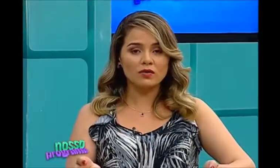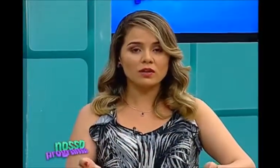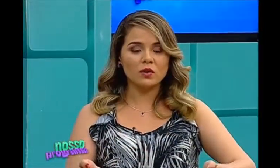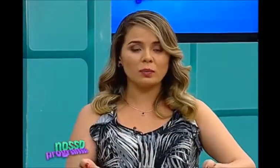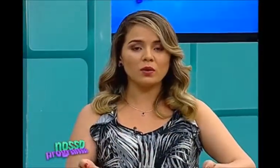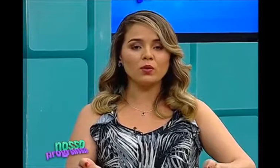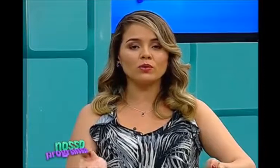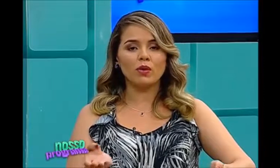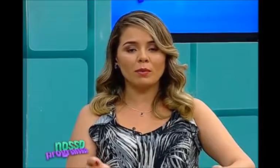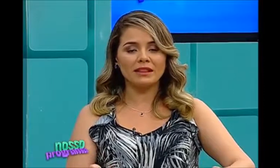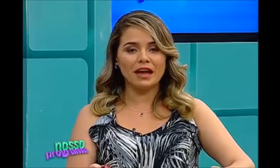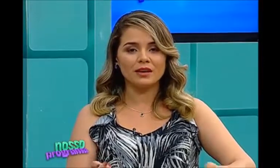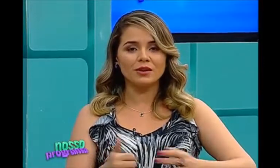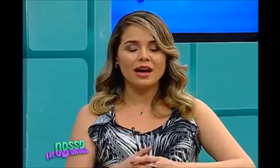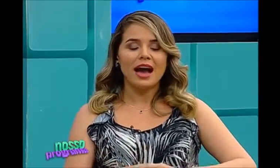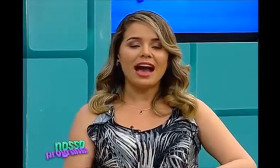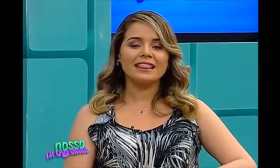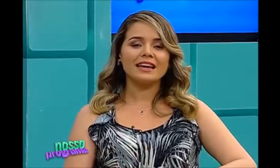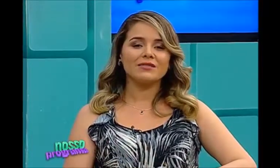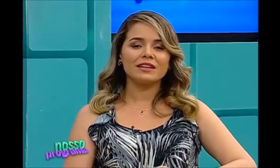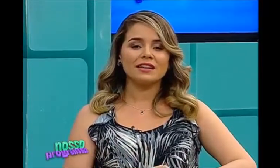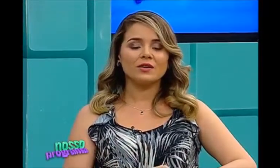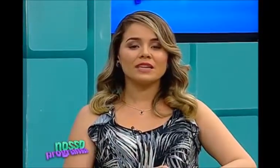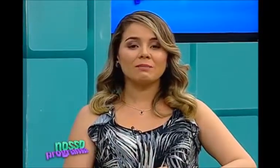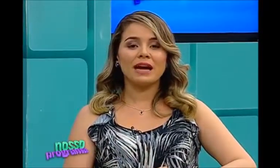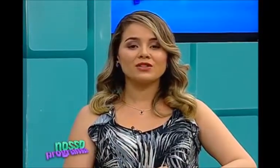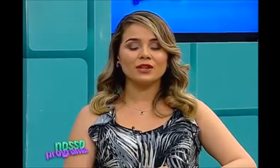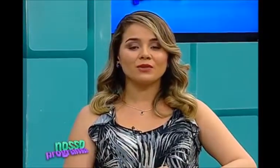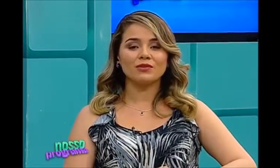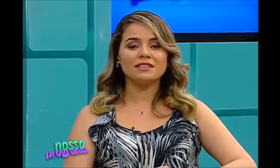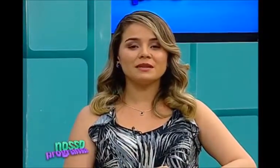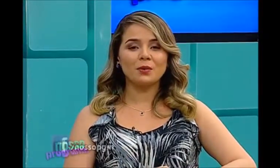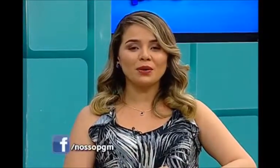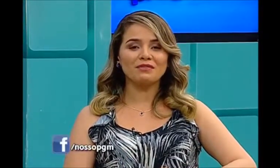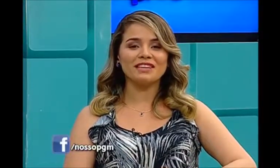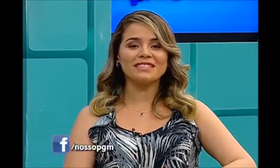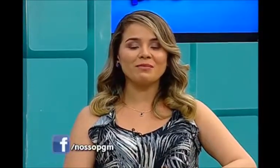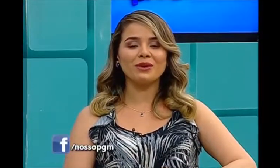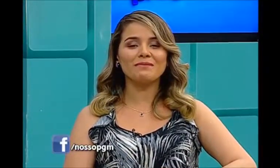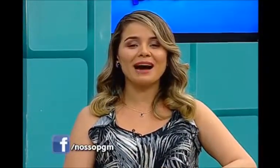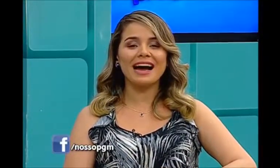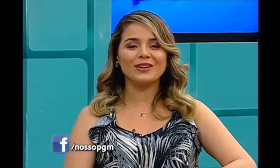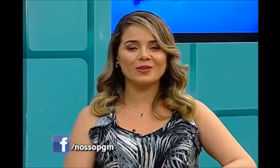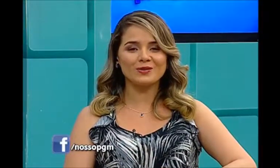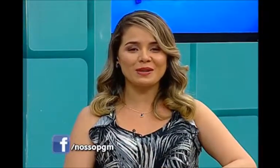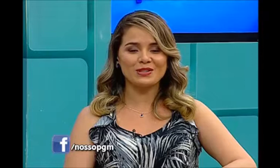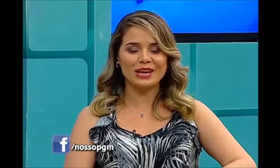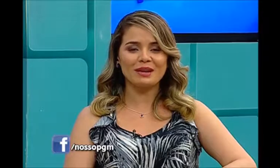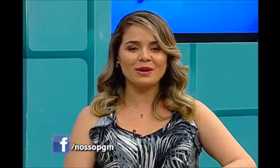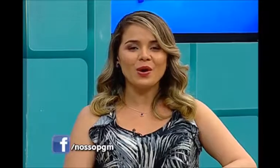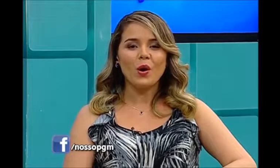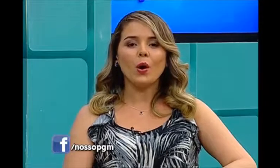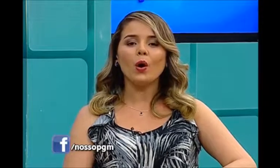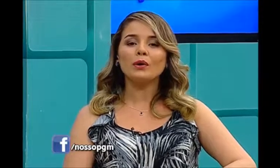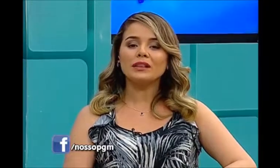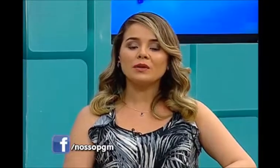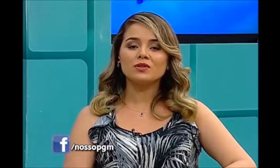a sua pergunta ou comentário através da nossa página do Facebook, Facebook/nosso PGM, ou então é só ir